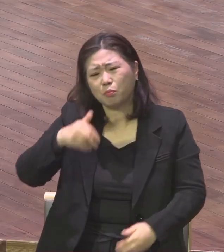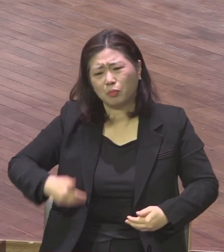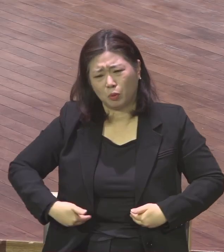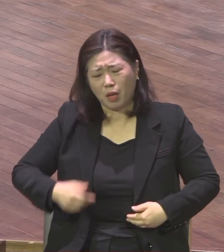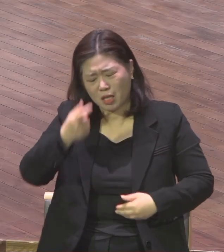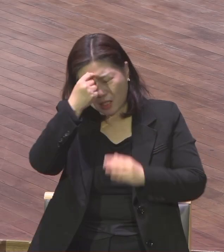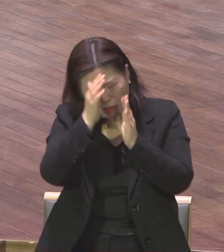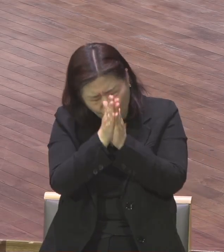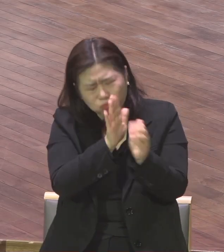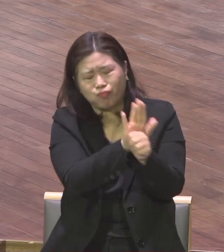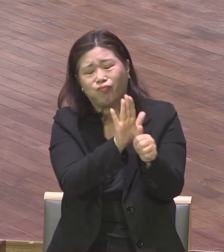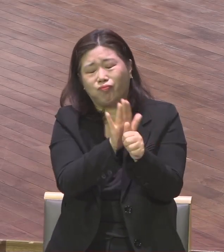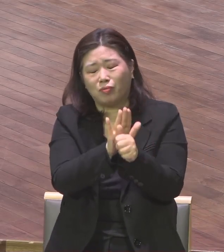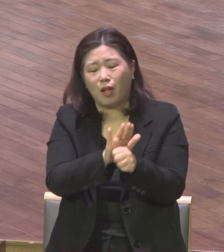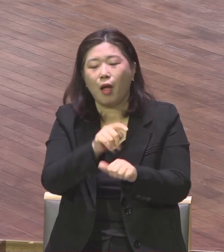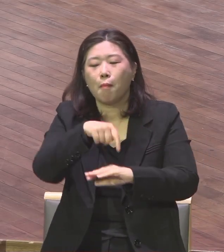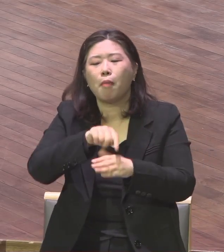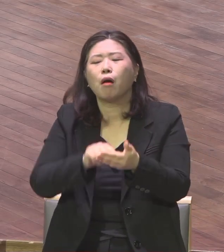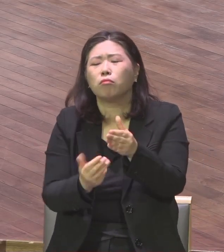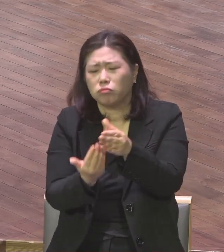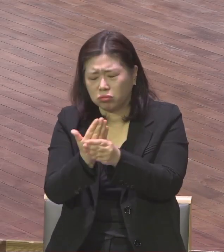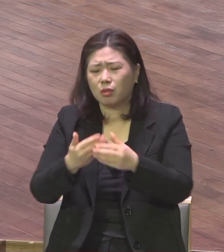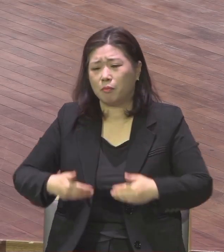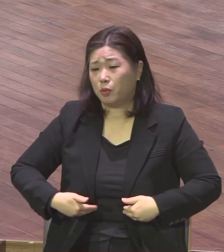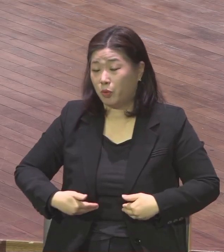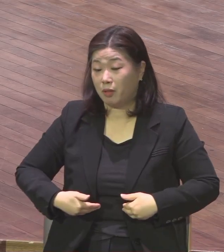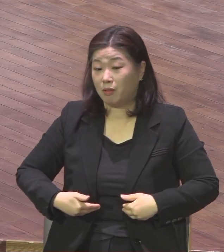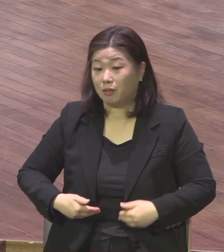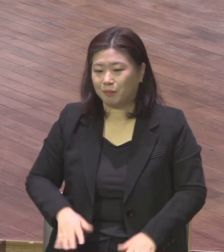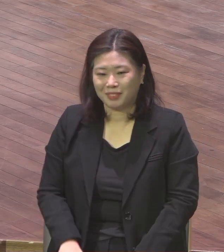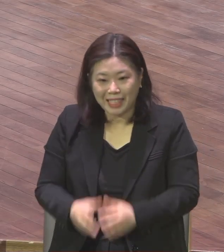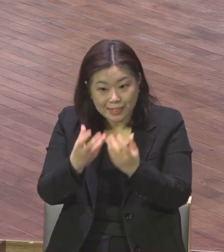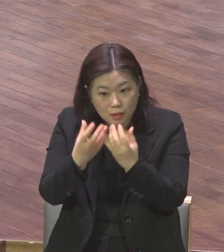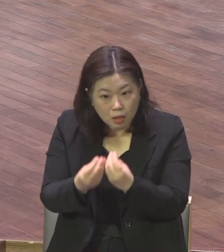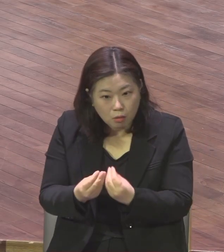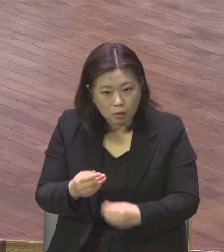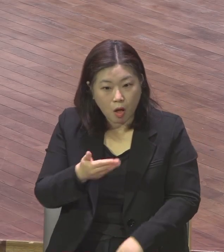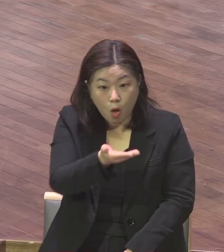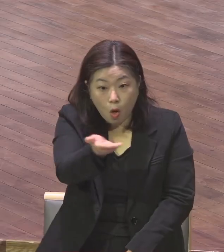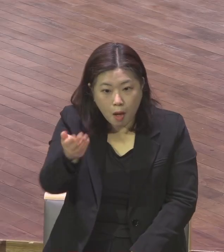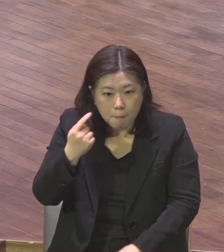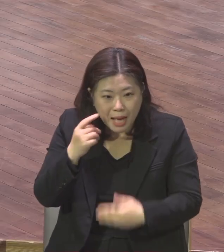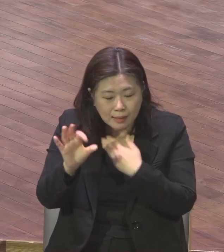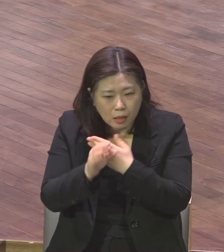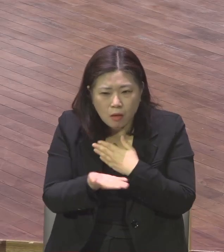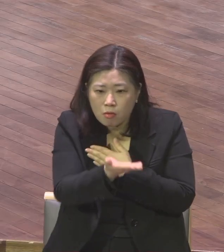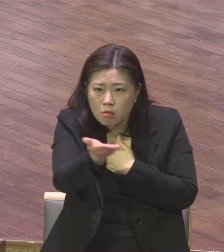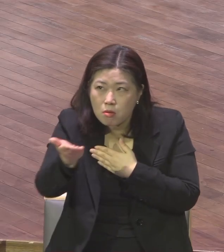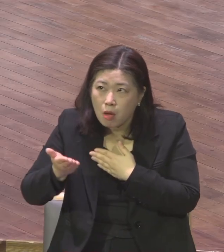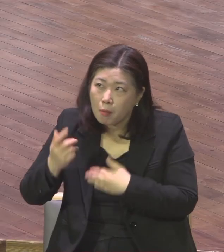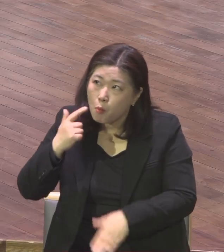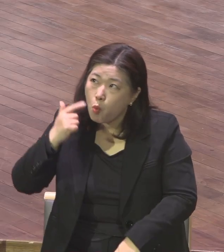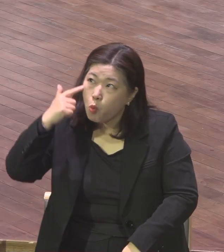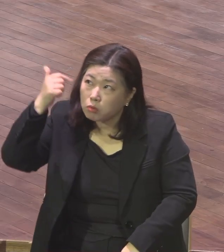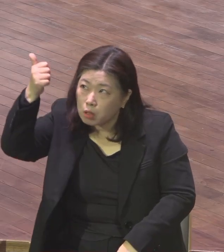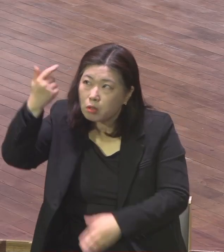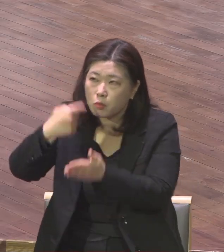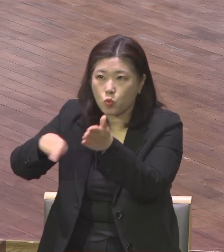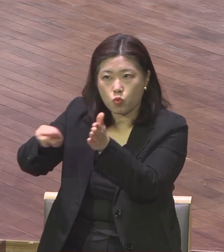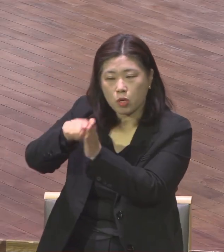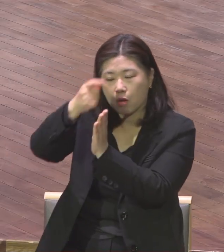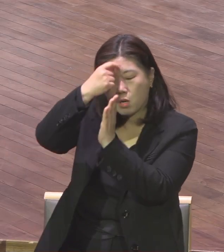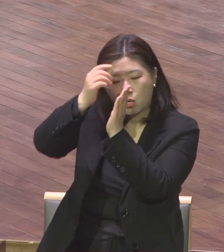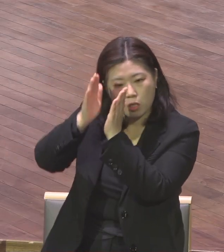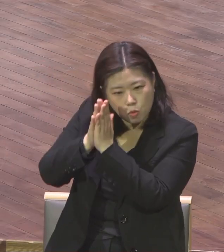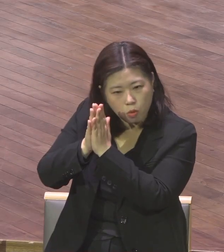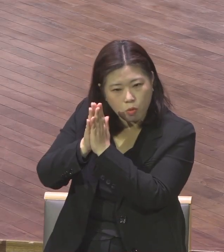여러분이요, 저와 교역자들을 위해서 기도한다. 그럼 어떻게 해요? 저와 담임 목사를 위해서, 우리